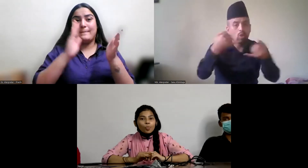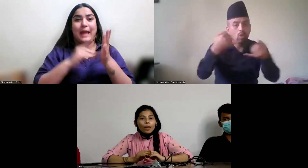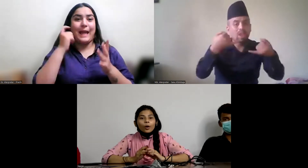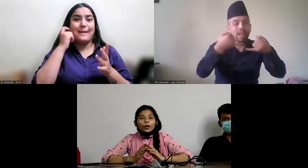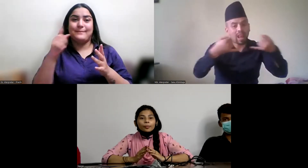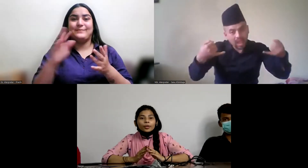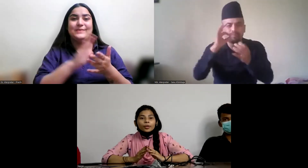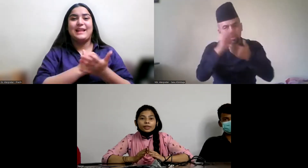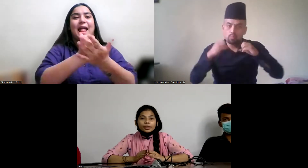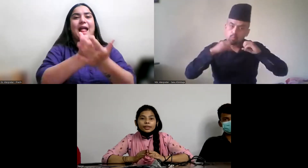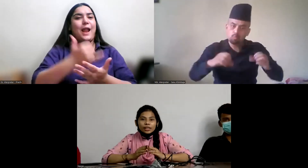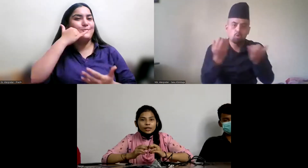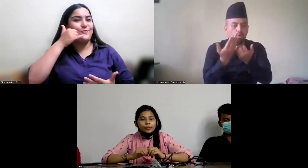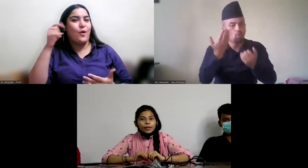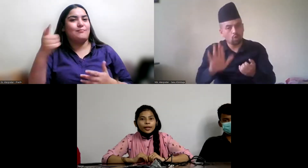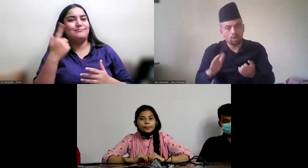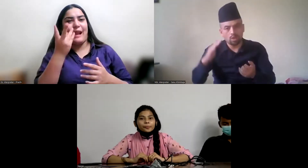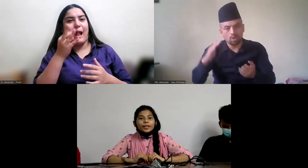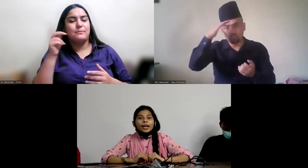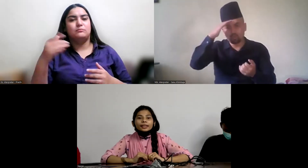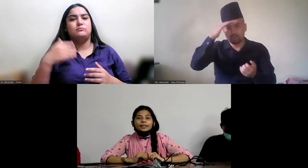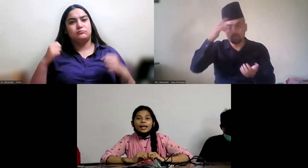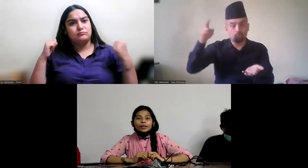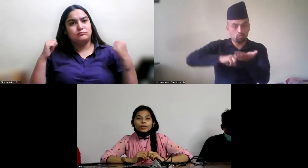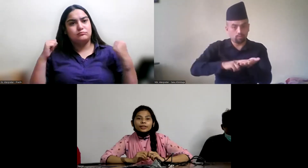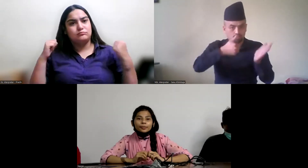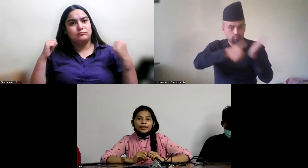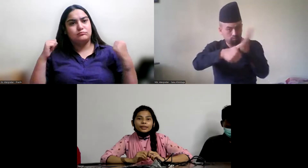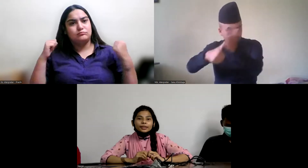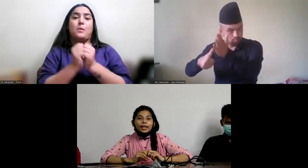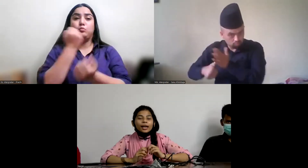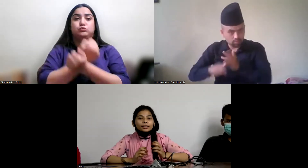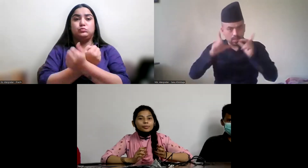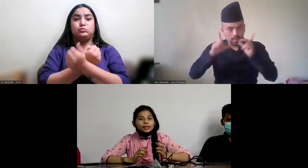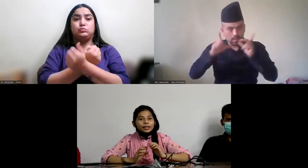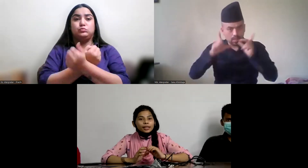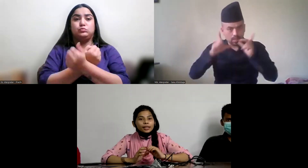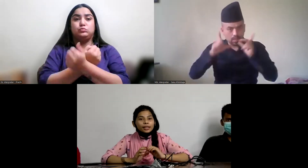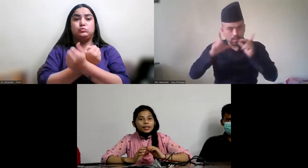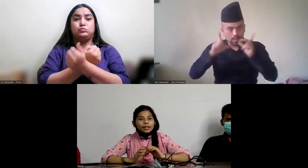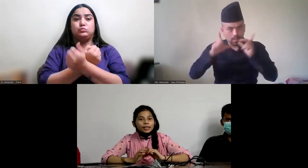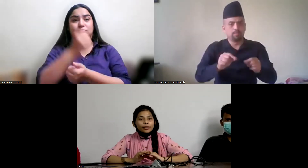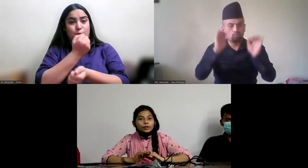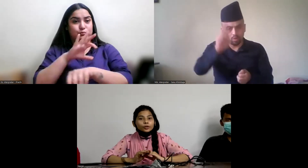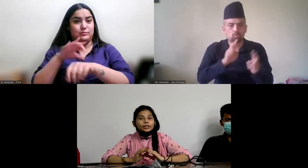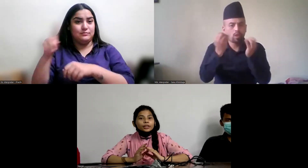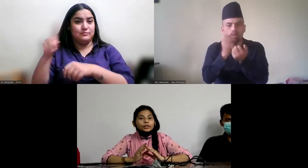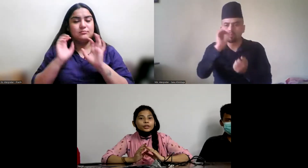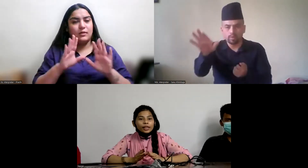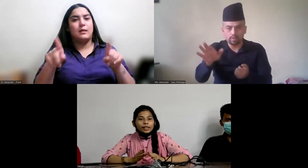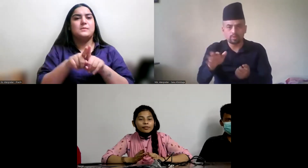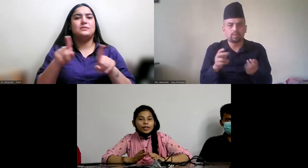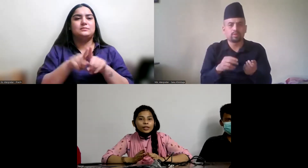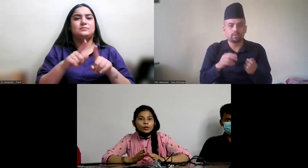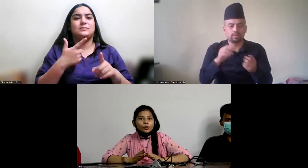किया और हमने पुलिस की गश्त भी बढ़वाई। स्थानीय पुलिस की मदद से असामाजिक गतिविधियों